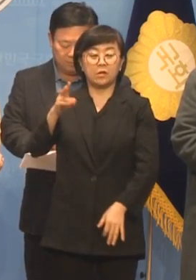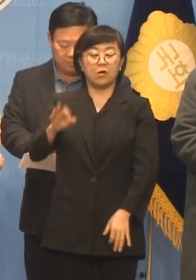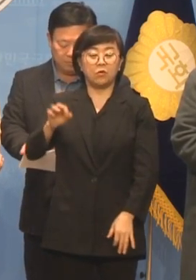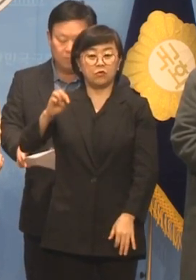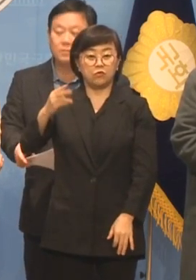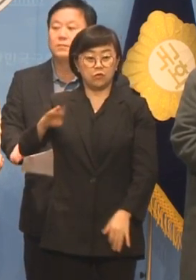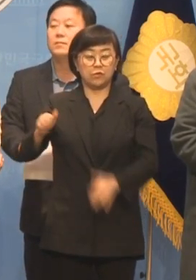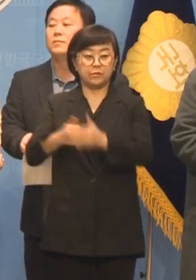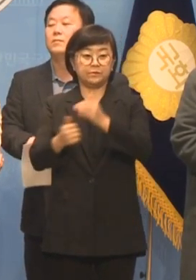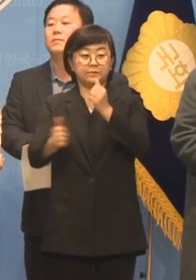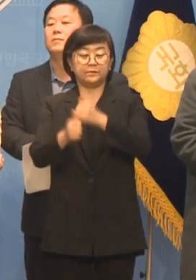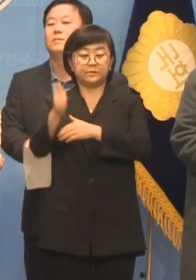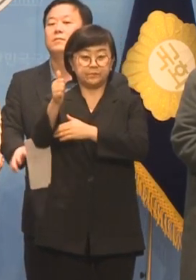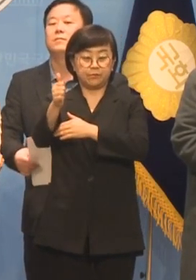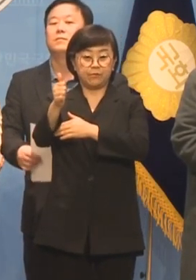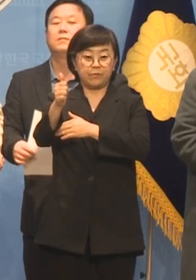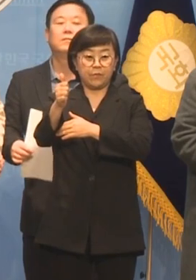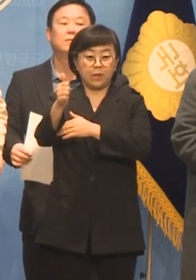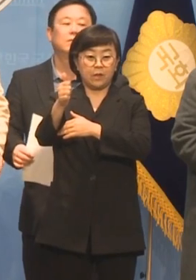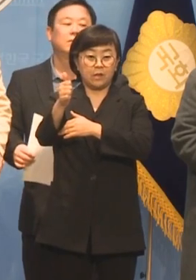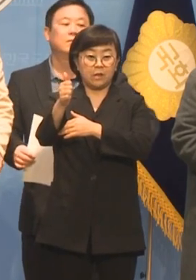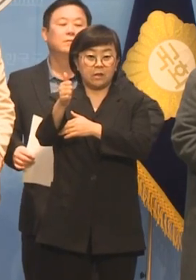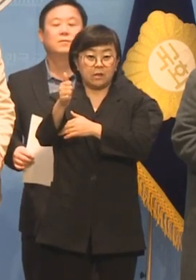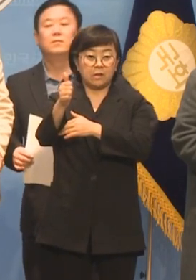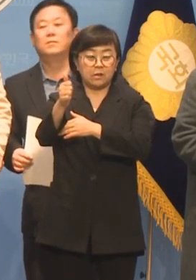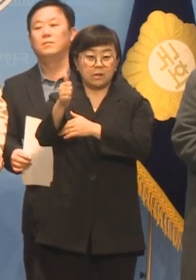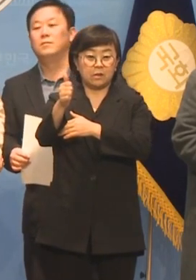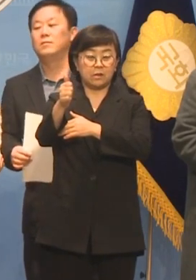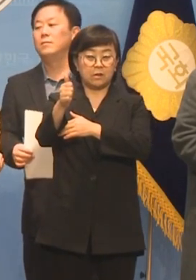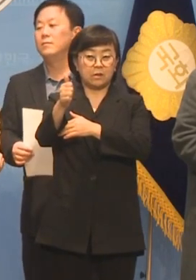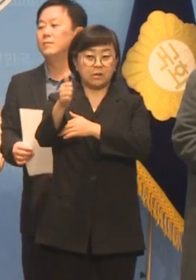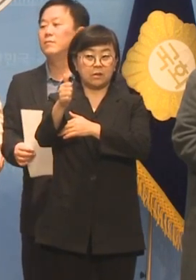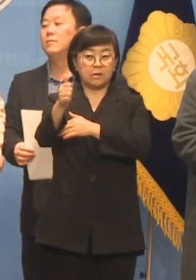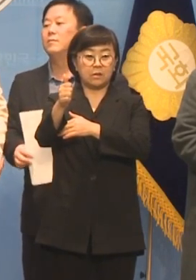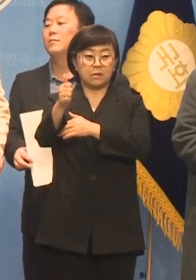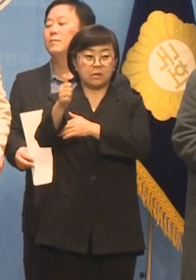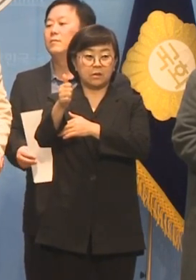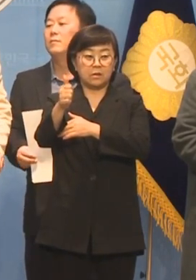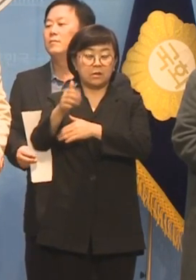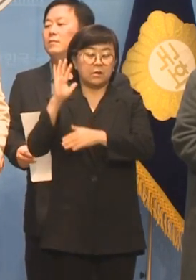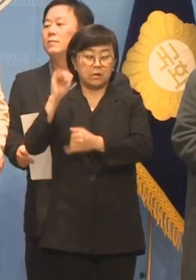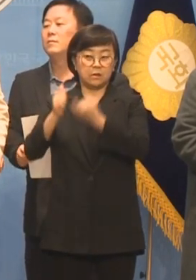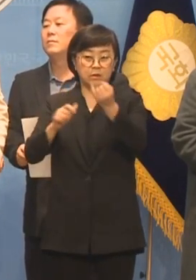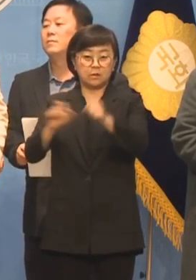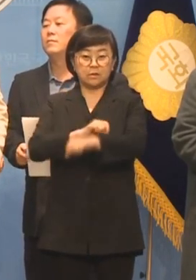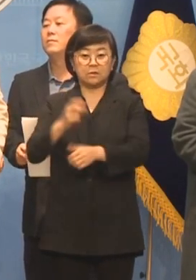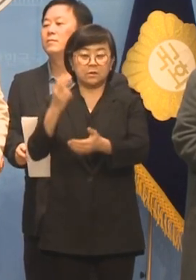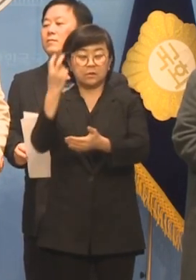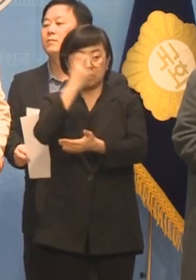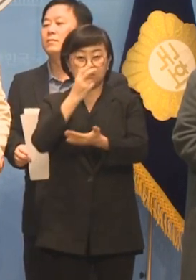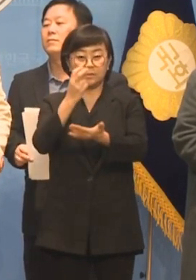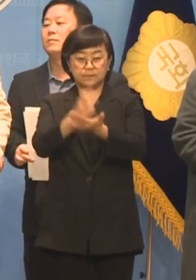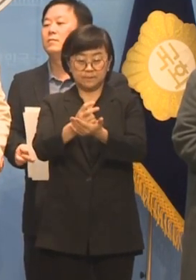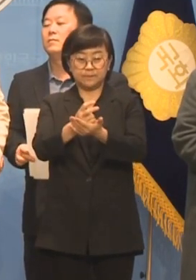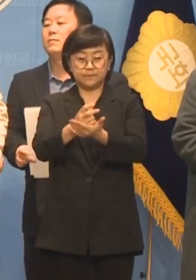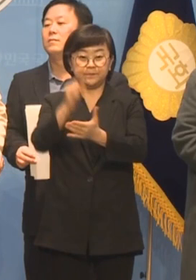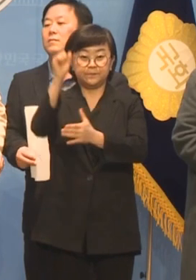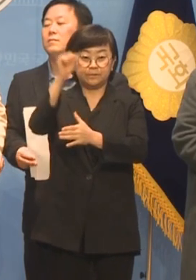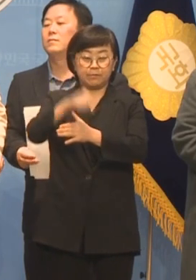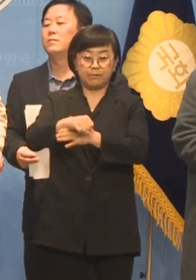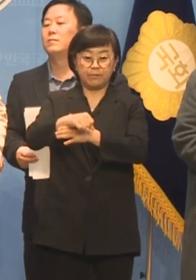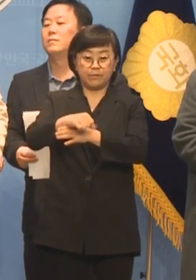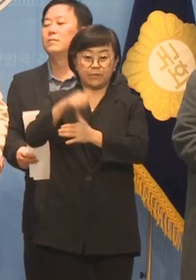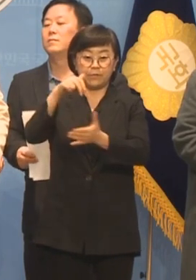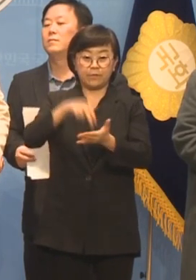확인됐기 때문입니다. 김경률 비대위원이 소위 김건희 특검법을 수용해야 된다라고 하는